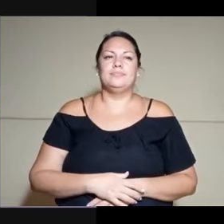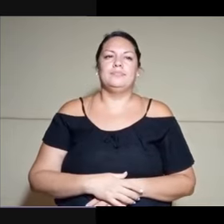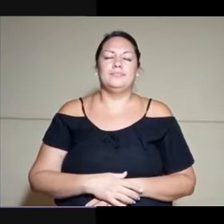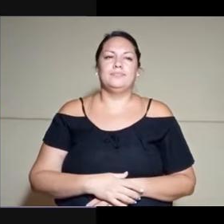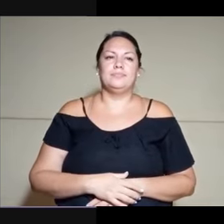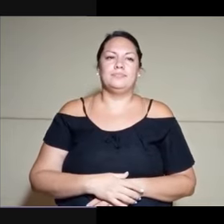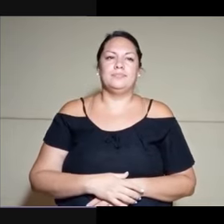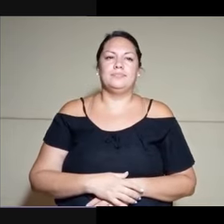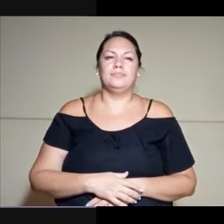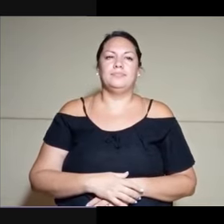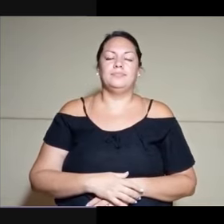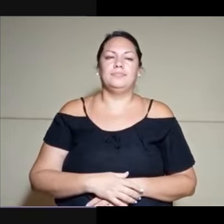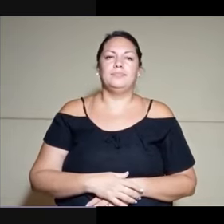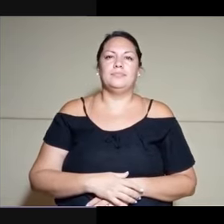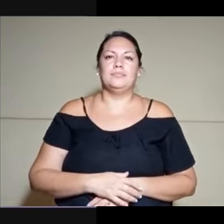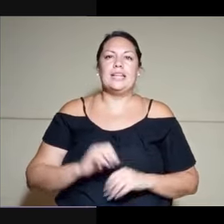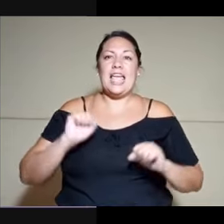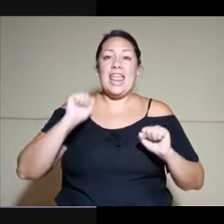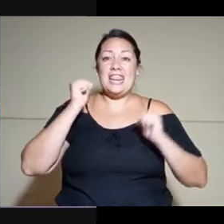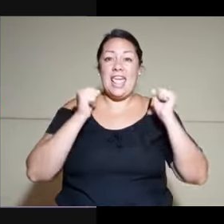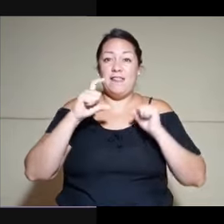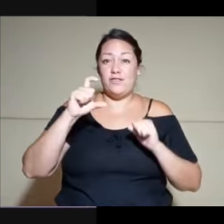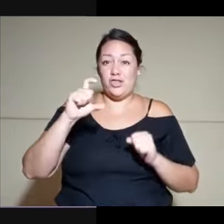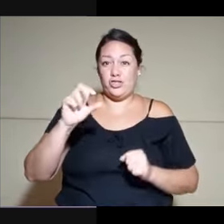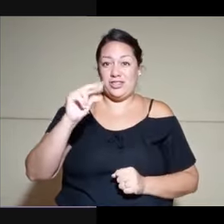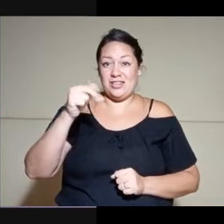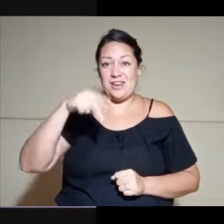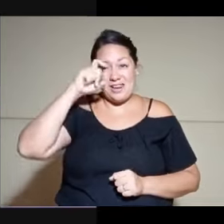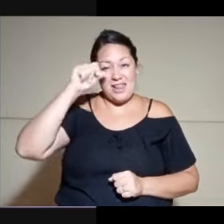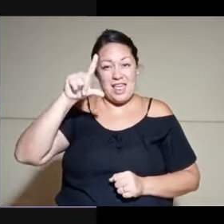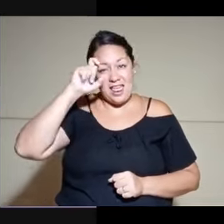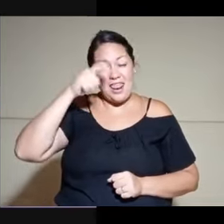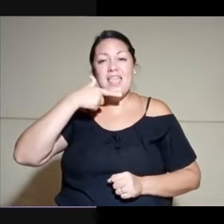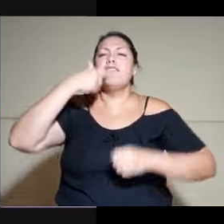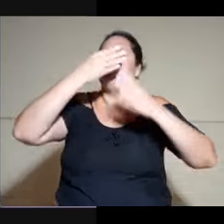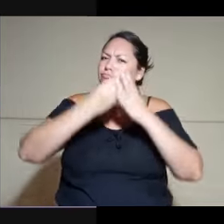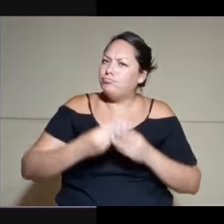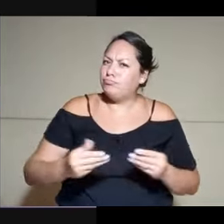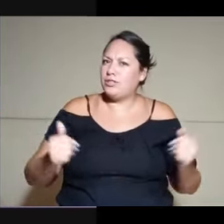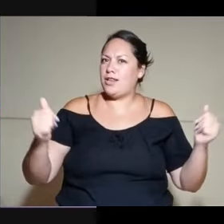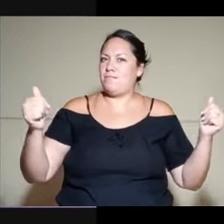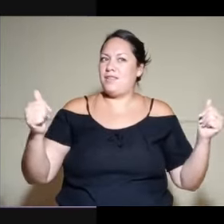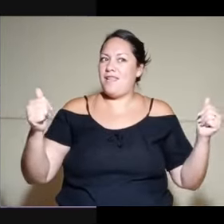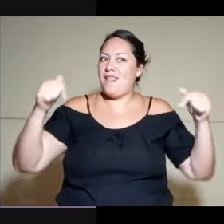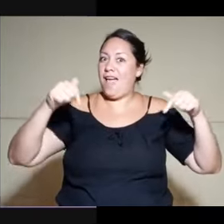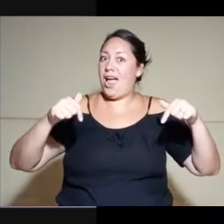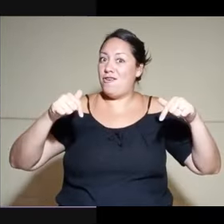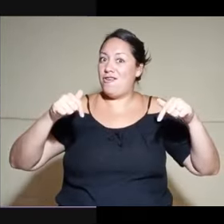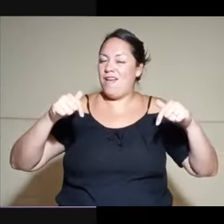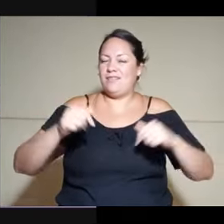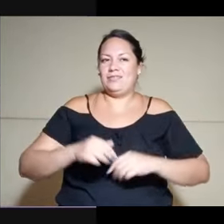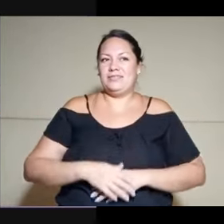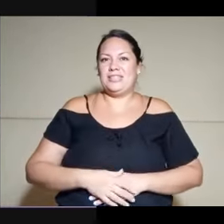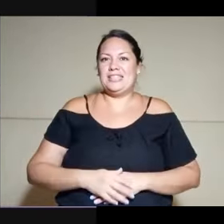¿Está? Terminamos con los nervios. Sí, profe. Bien. Bueno, terminamos con los nervios craneales que